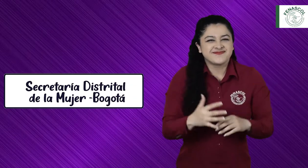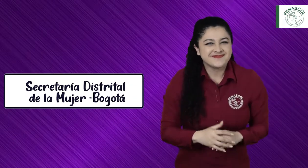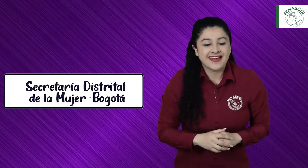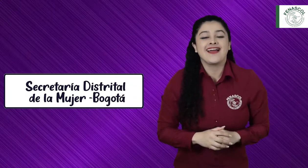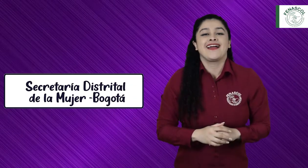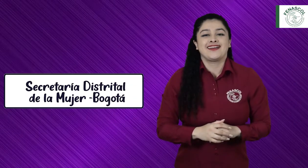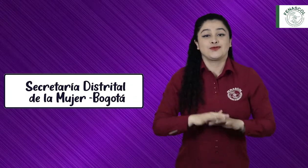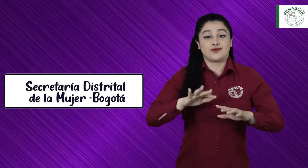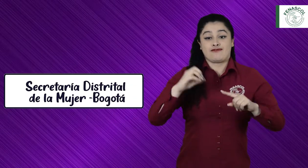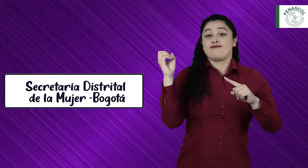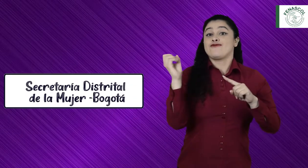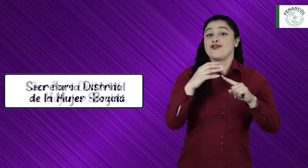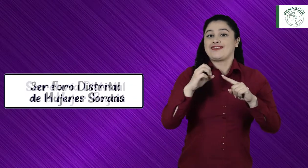distrital de mujeres sordas